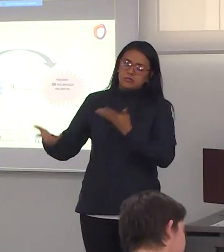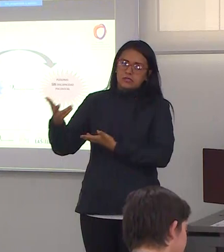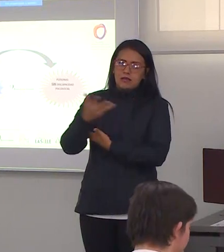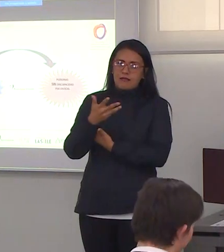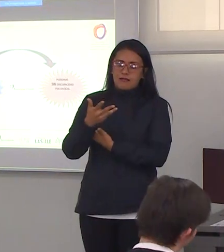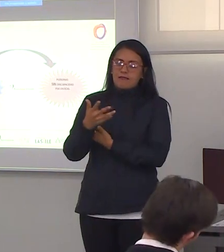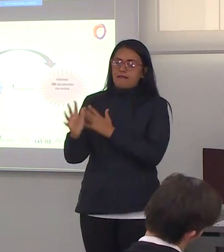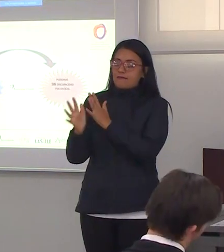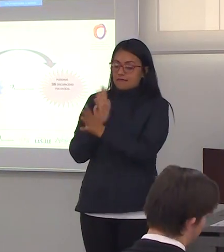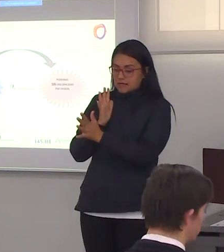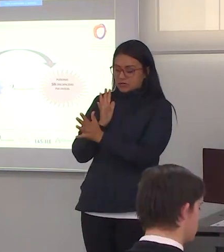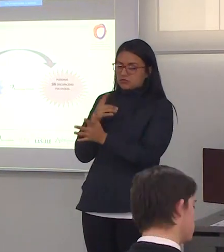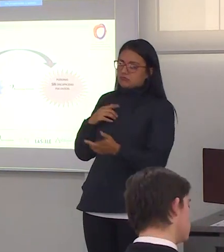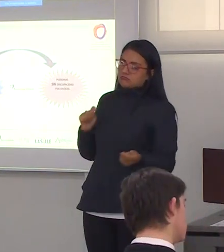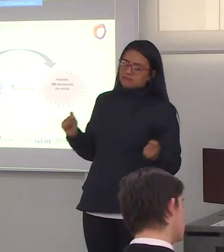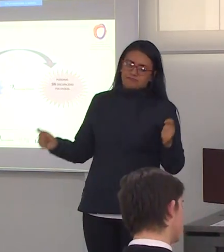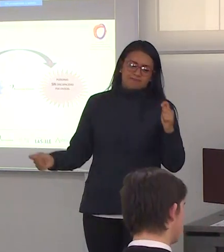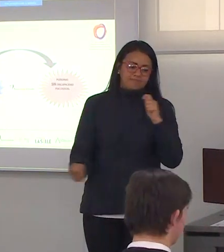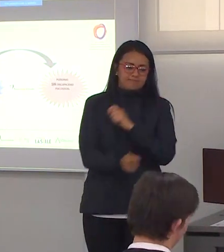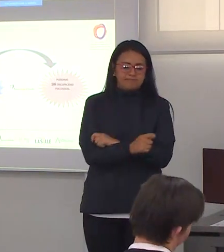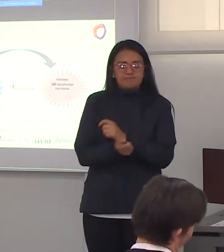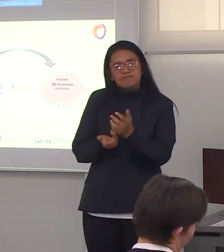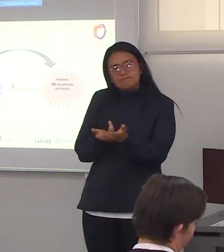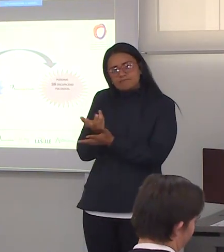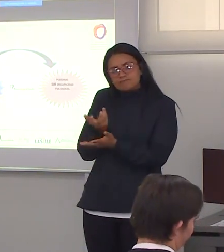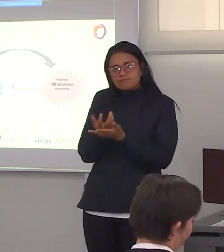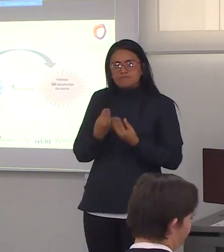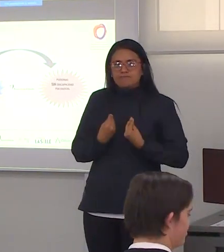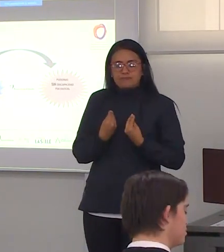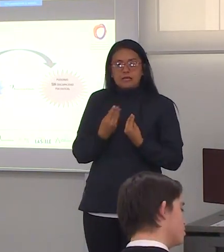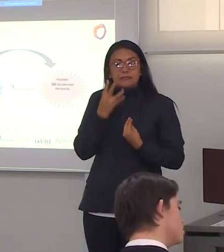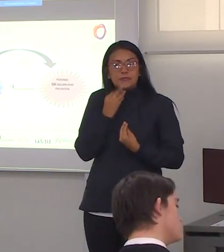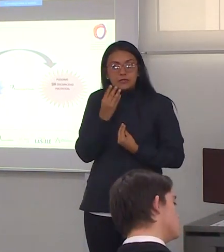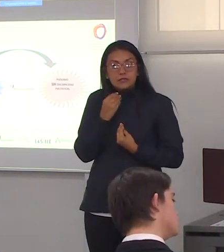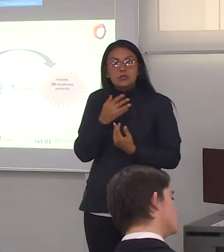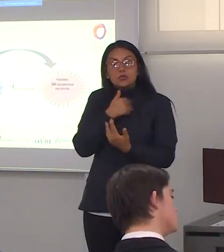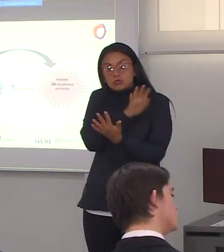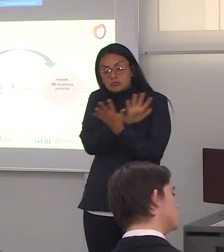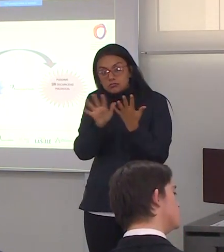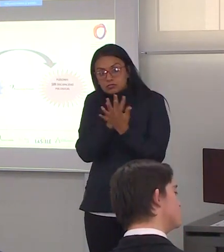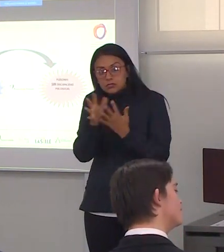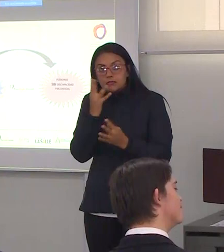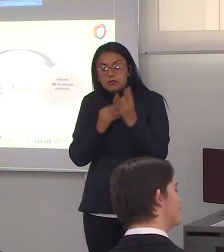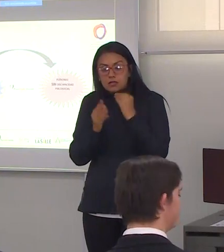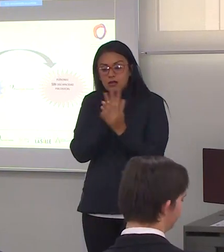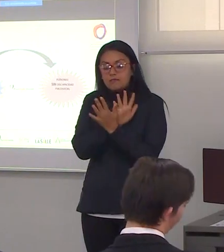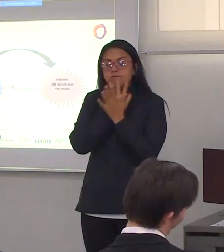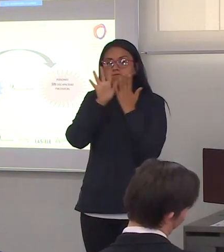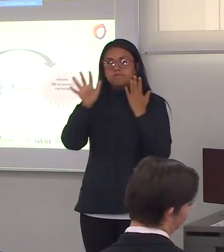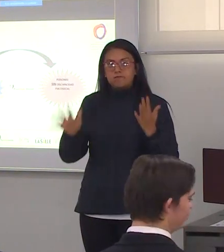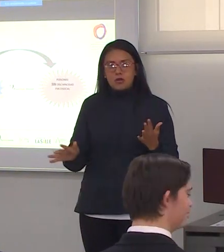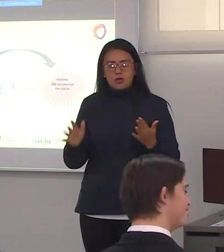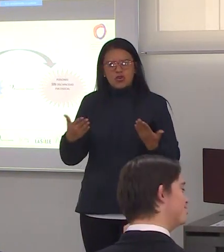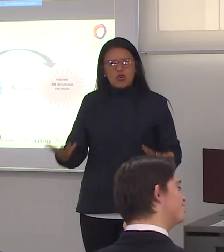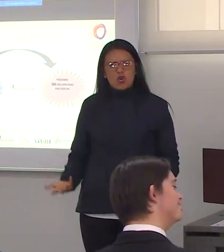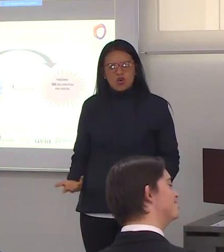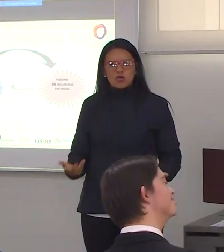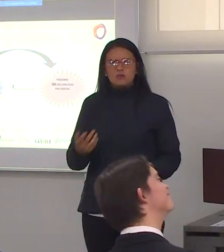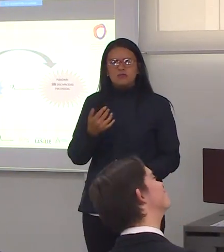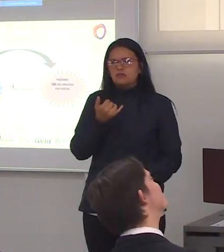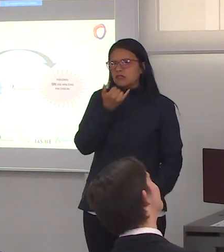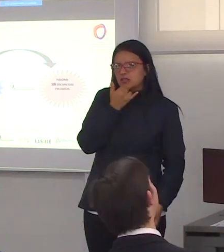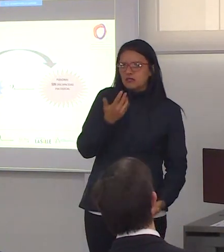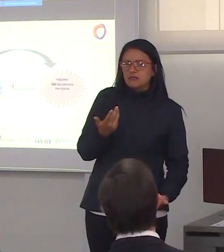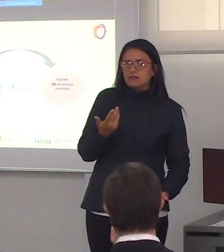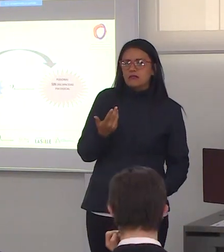transformamos esa experiencia en unas recomendaciones y vivencias y cuando contamos ese tipo de experiencias de cómo se hace y qué pasa